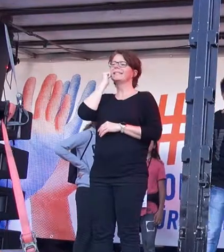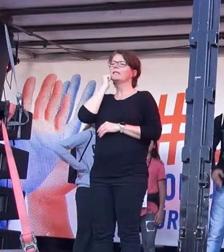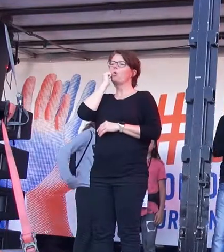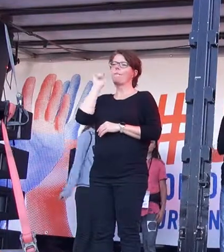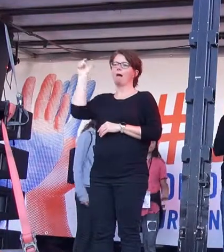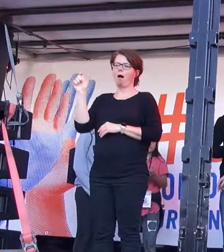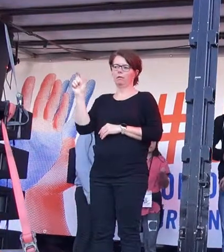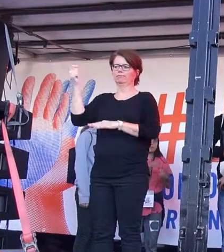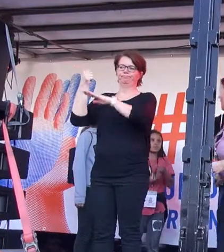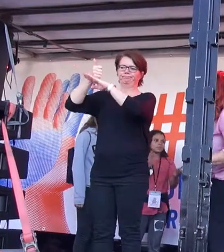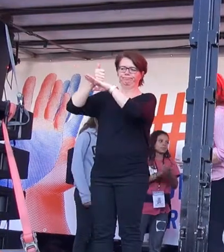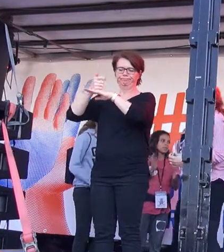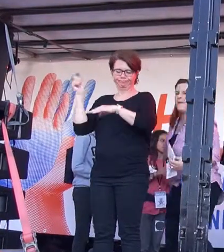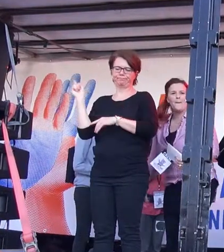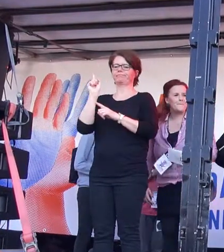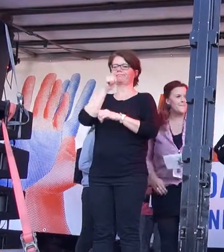Hamze.